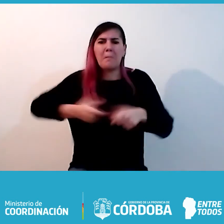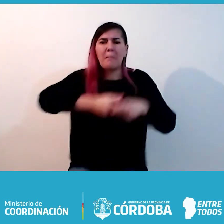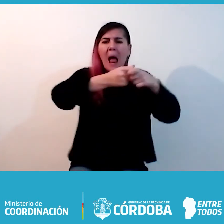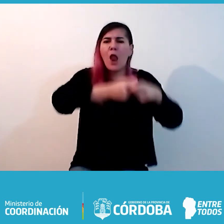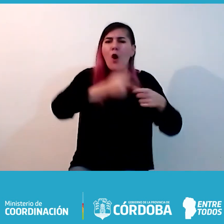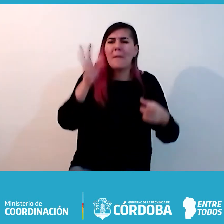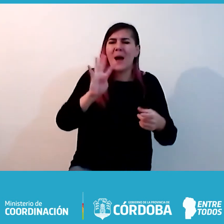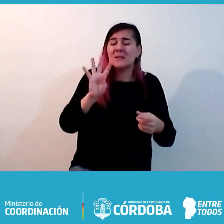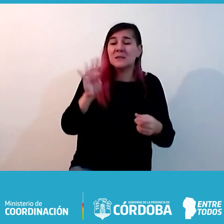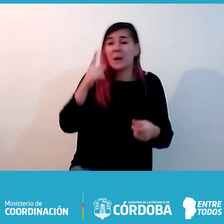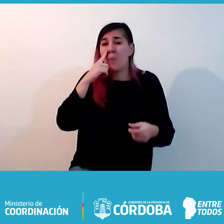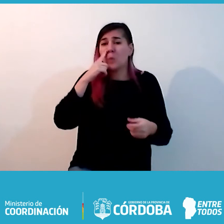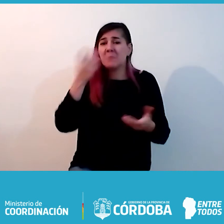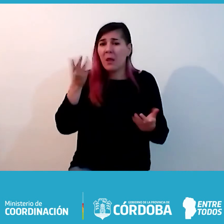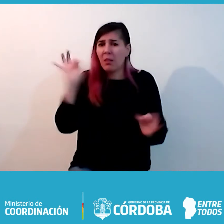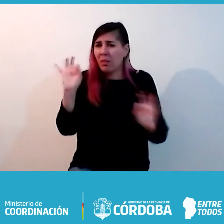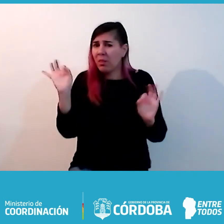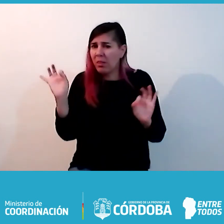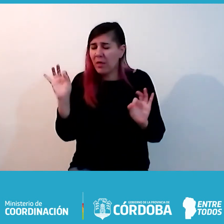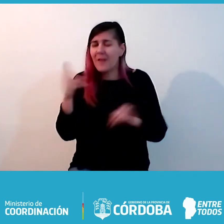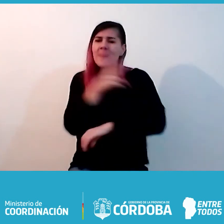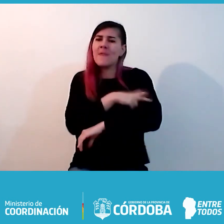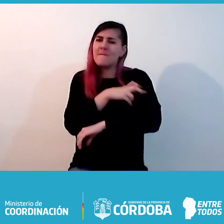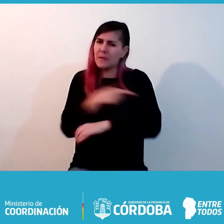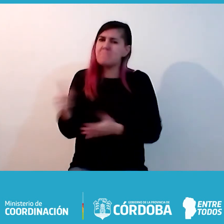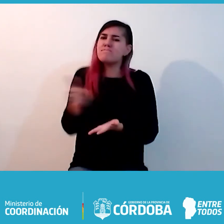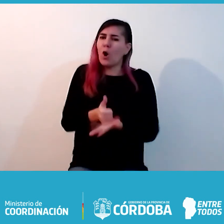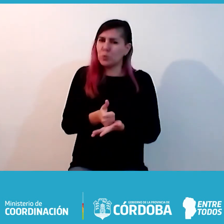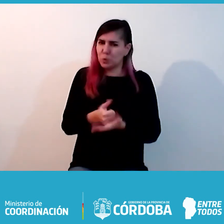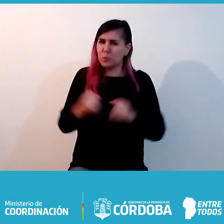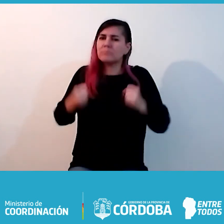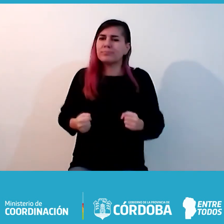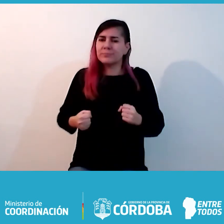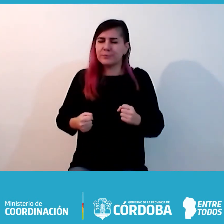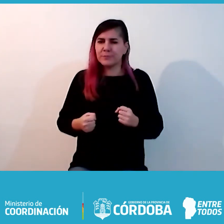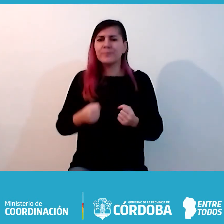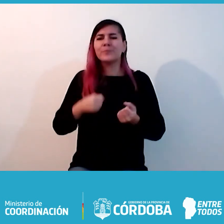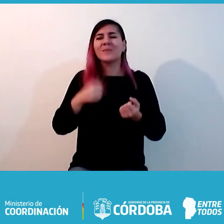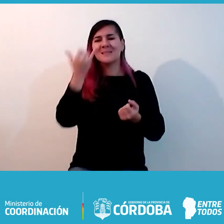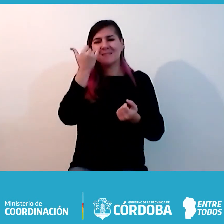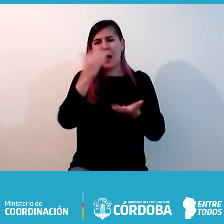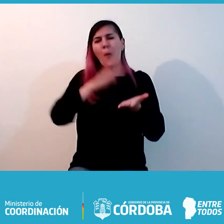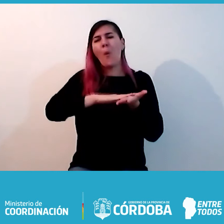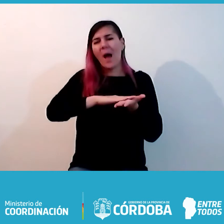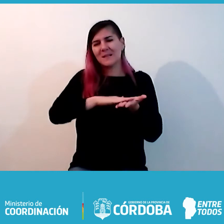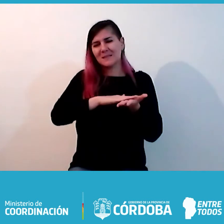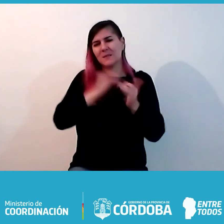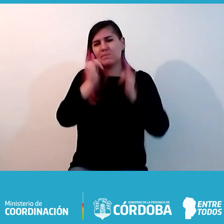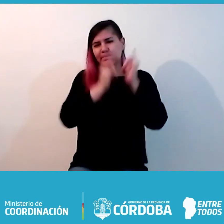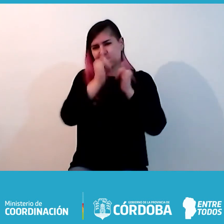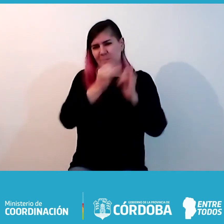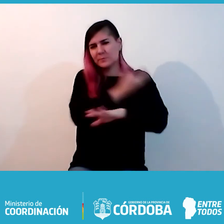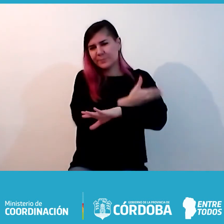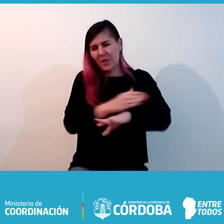sin municipales que atiendan esto? Defiende su postura, comienza con las bases de lo ya escuchado respecto de esta autovía, que dice